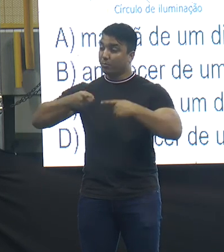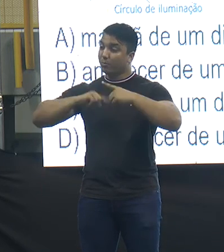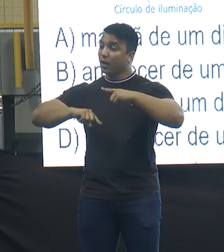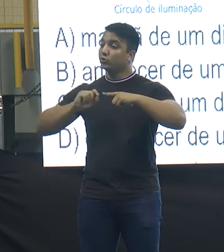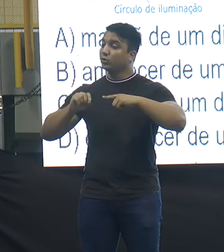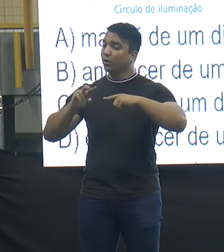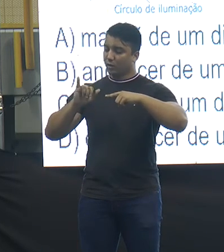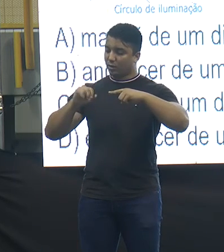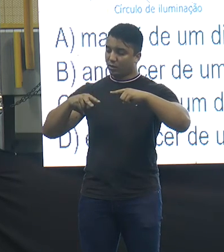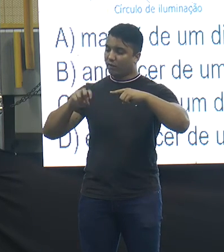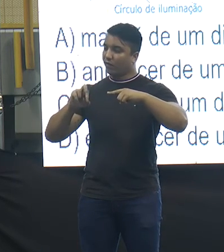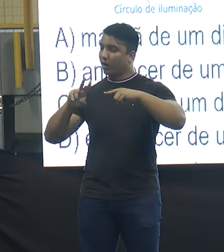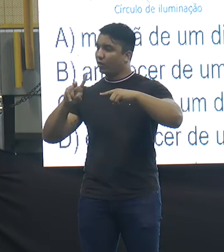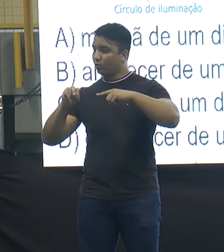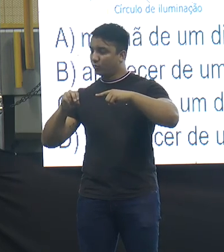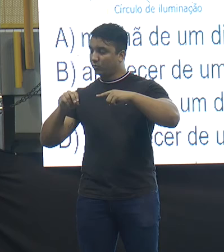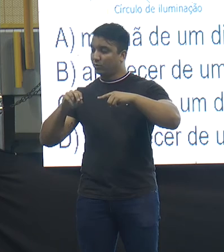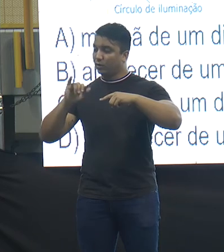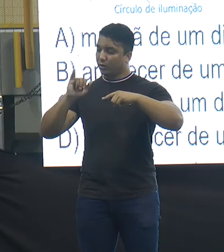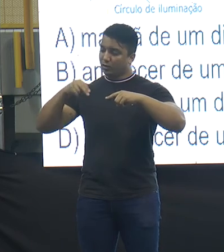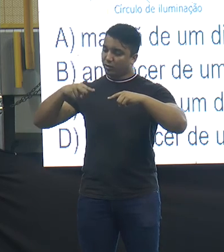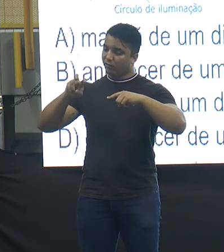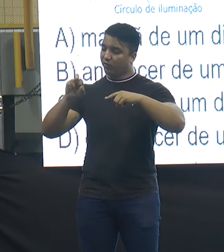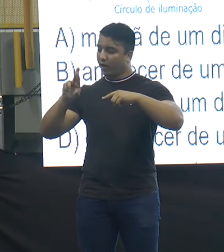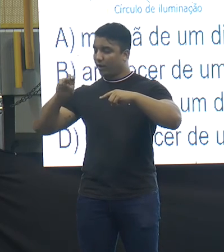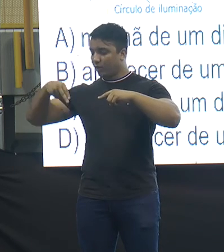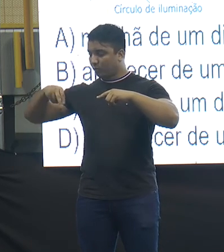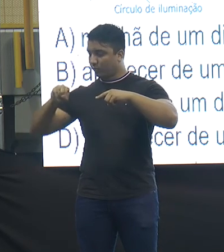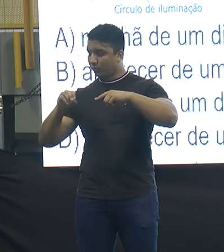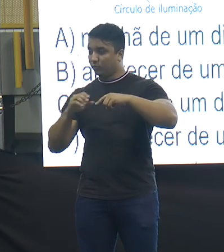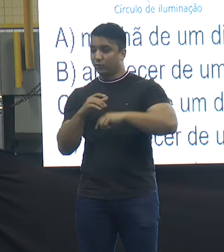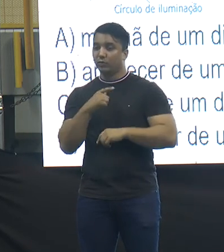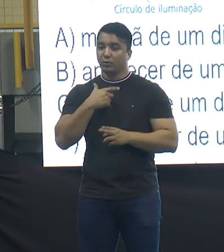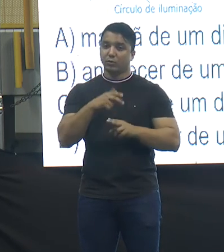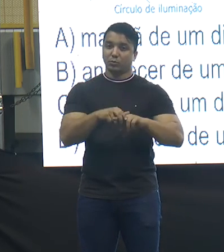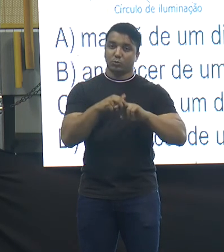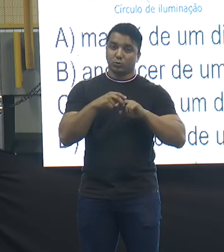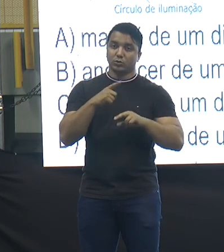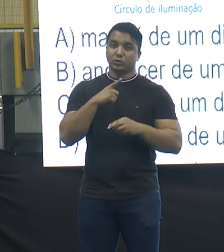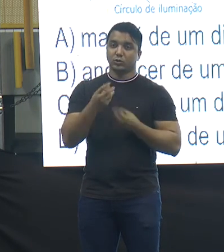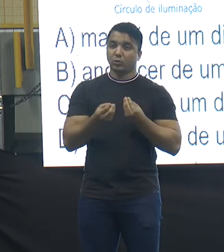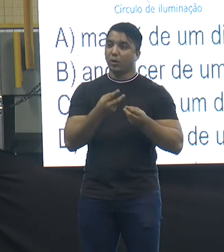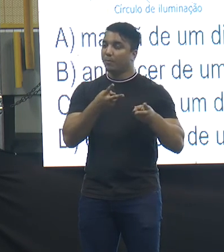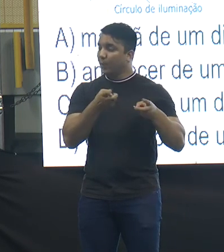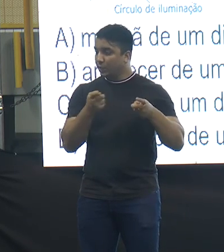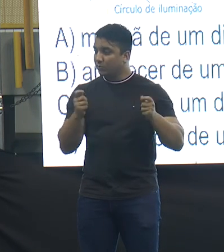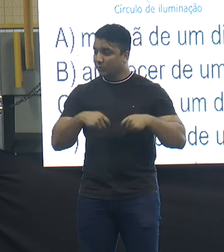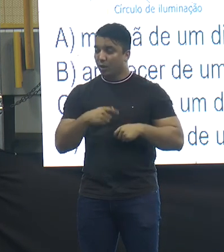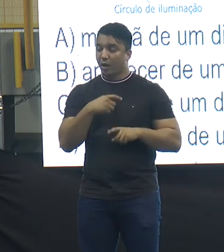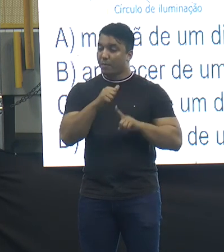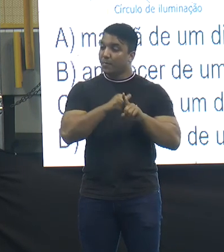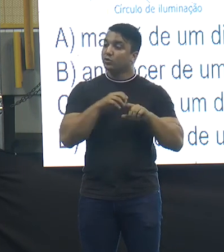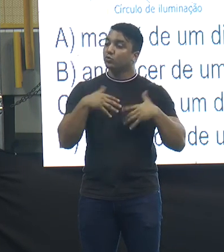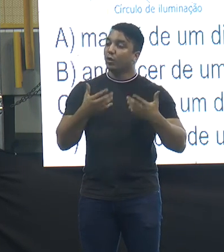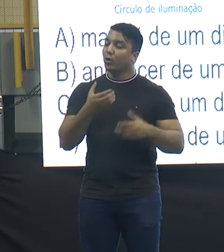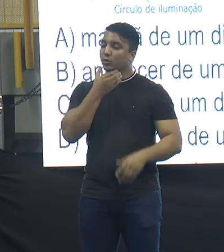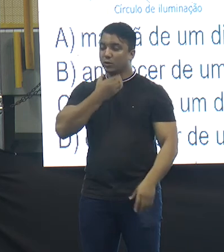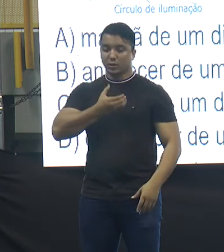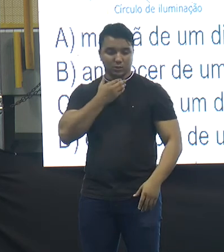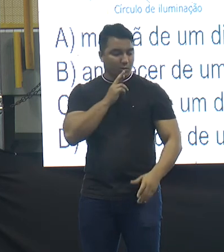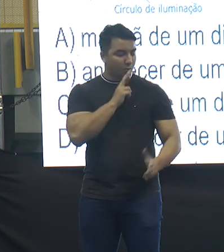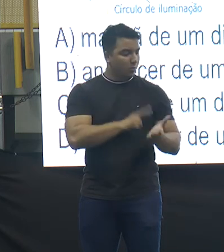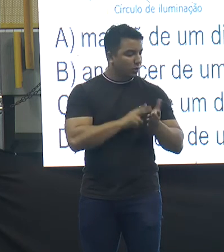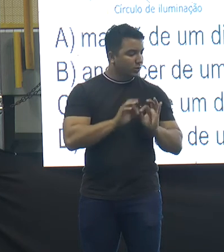inverno. Certo? E é fácil, porque isso aí se observa no mês de dezembro. Qual é a